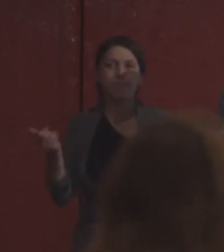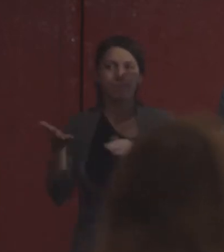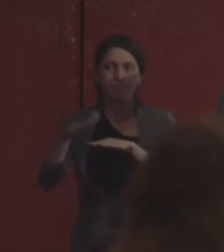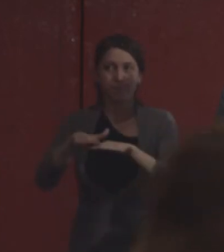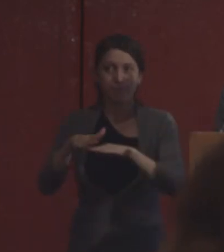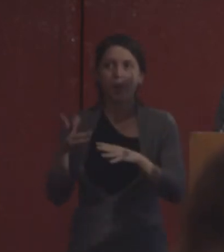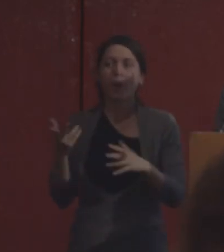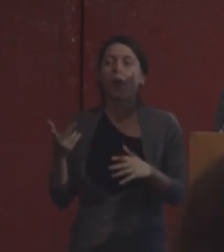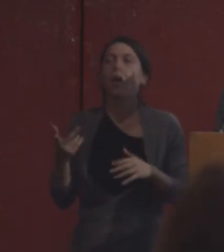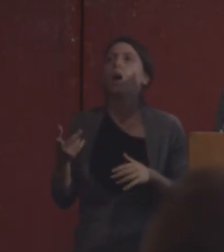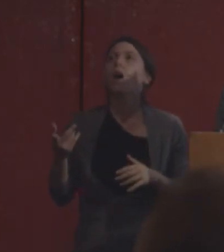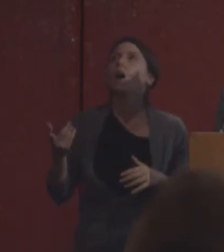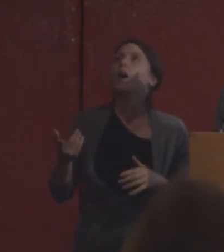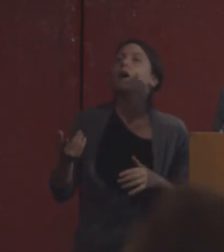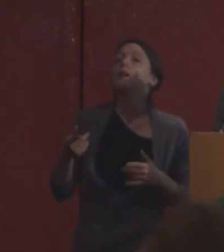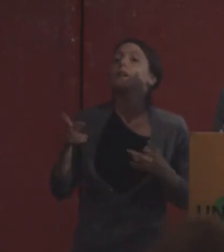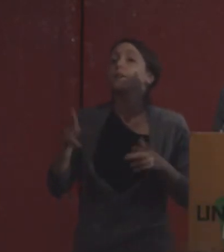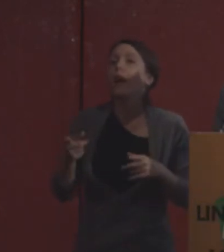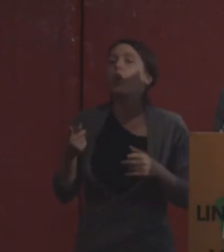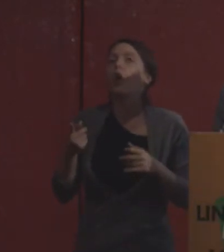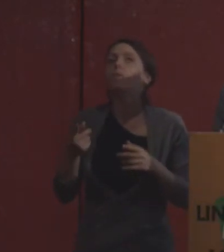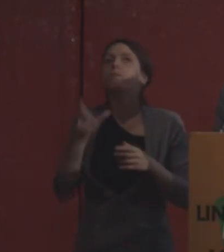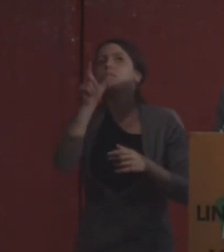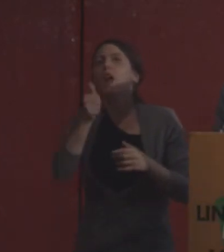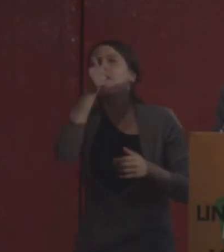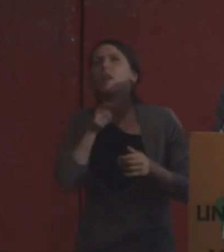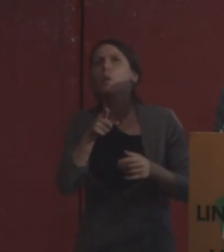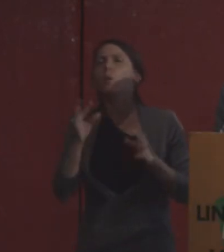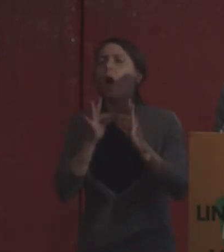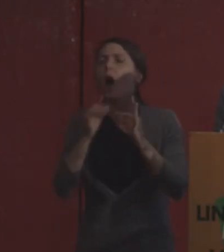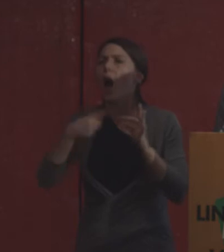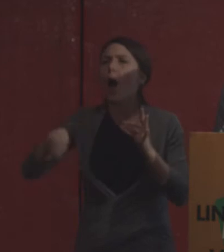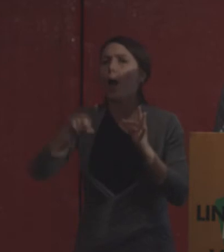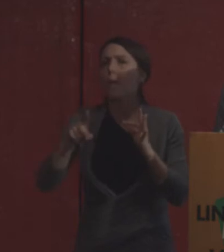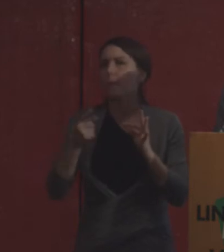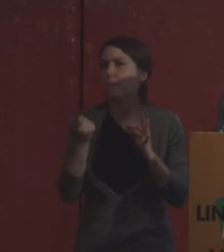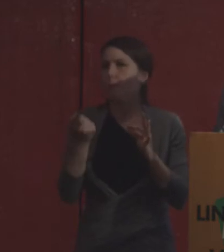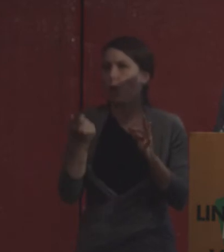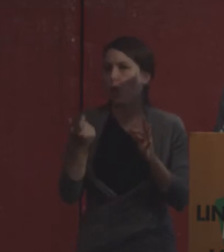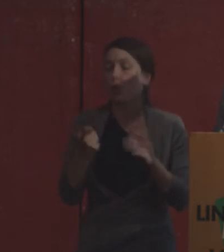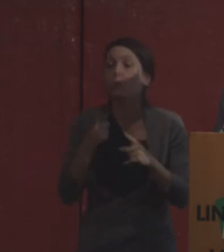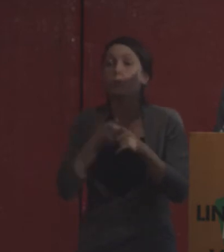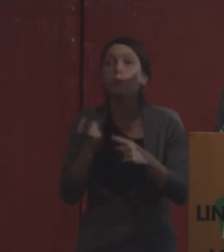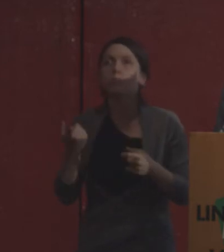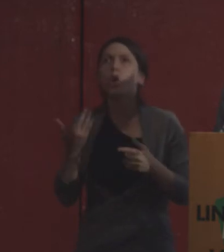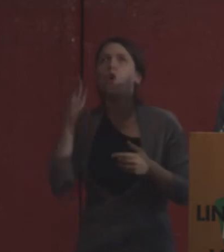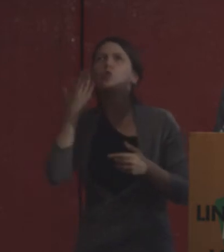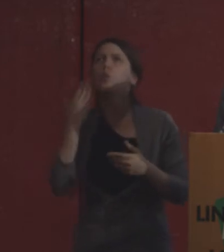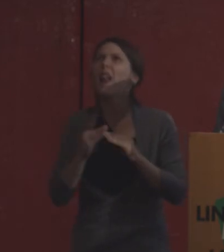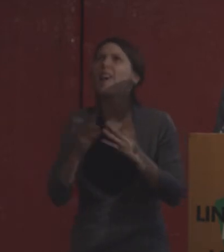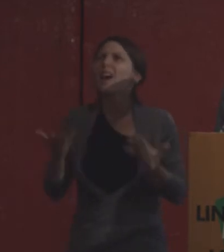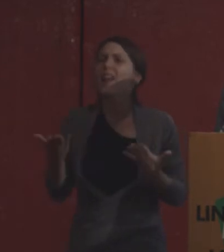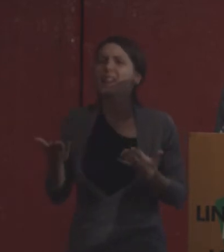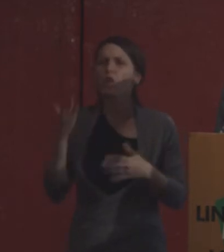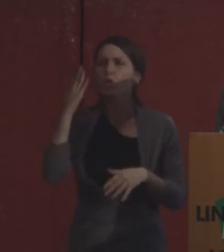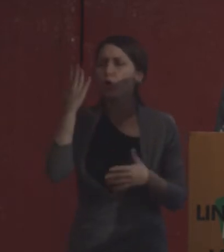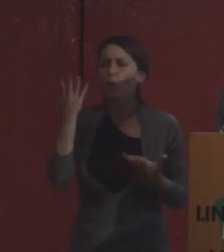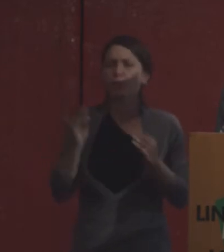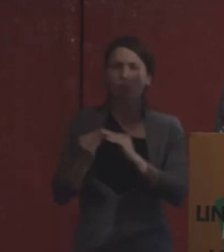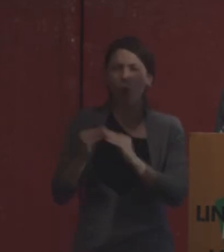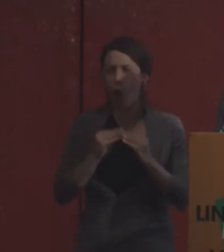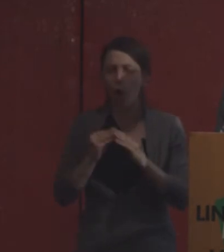che concordi. Così come sono tutt'altro che concordi magari i pareri su ciò che oggi in Italia dovrebbe fare la scuola. Allora io invito i protagonisti di questo